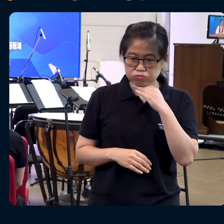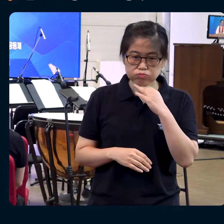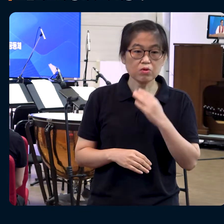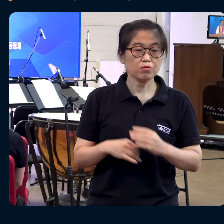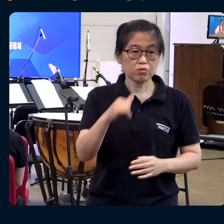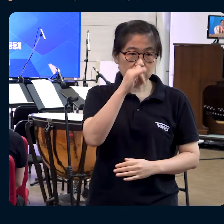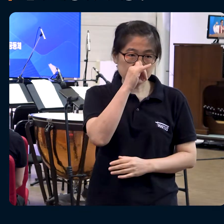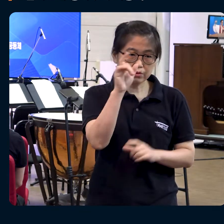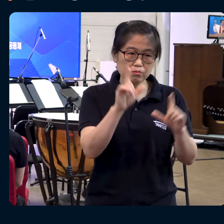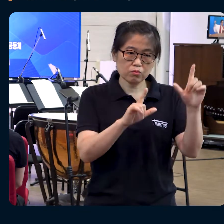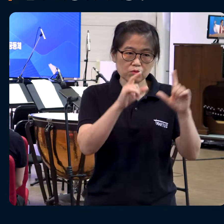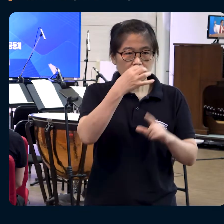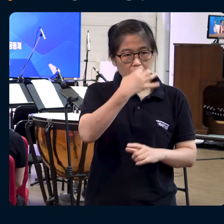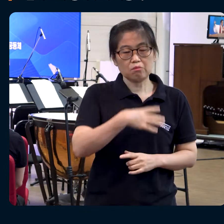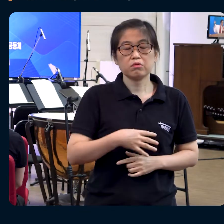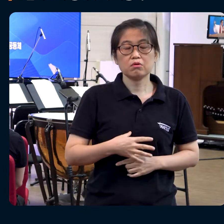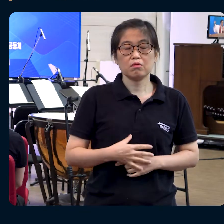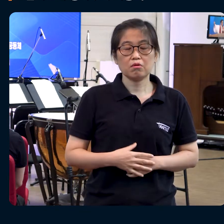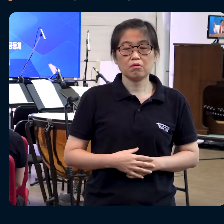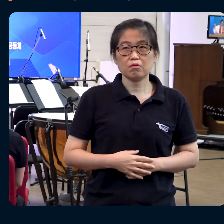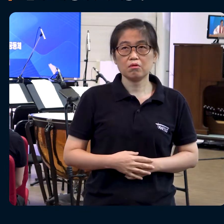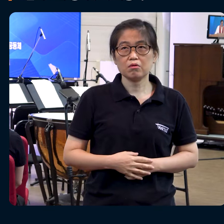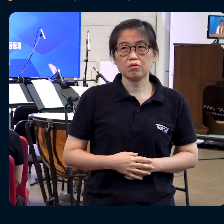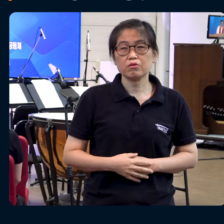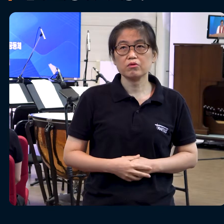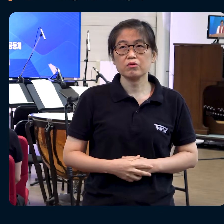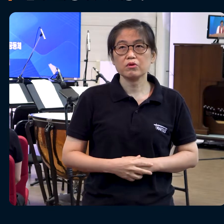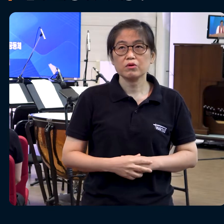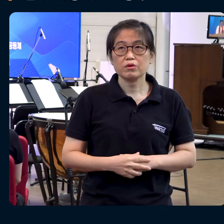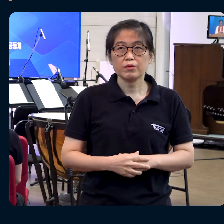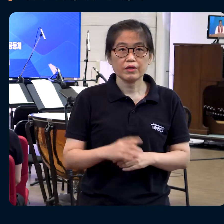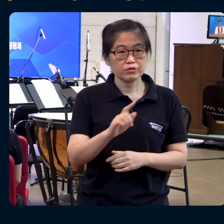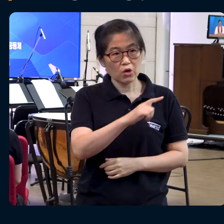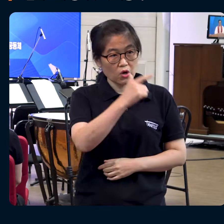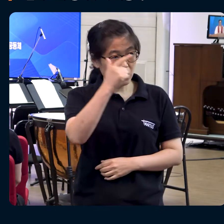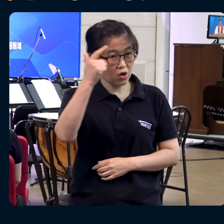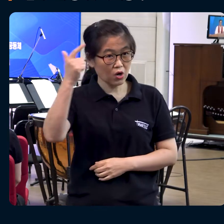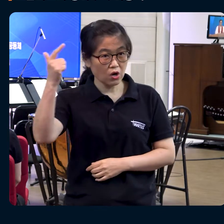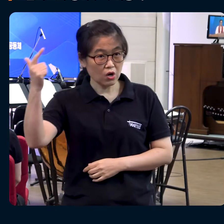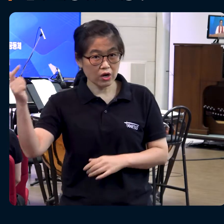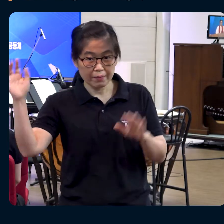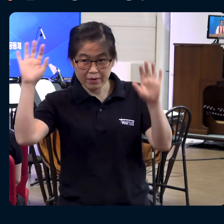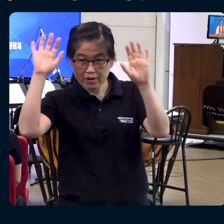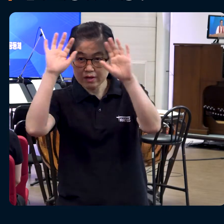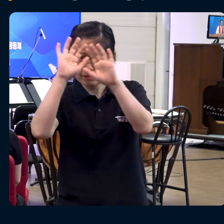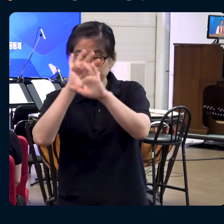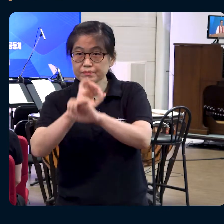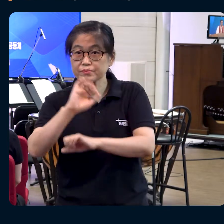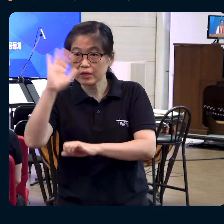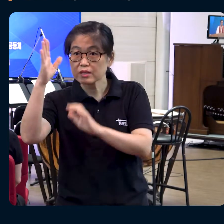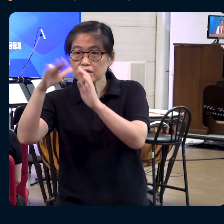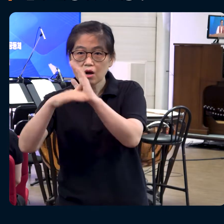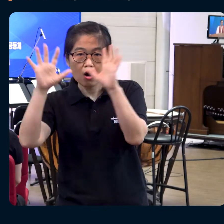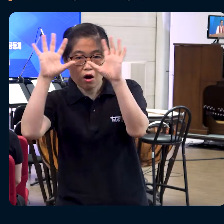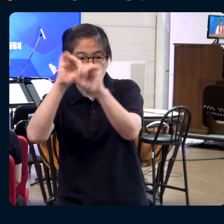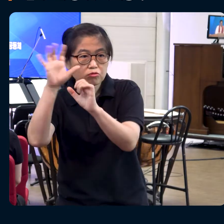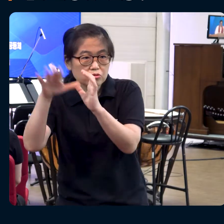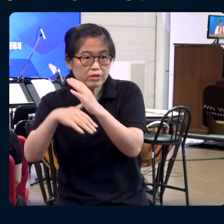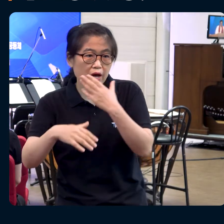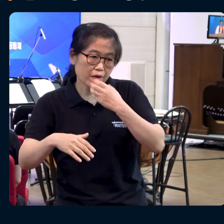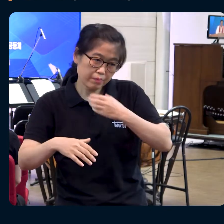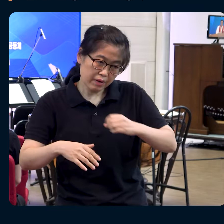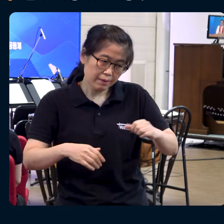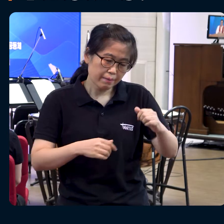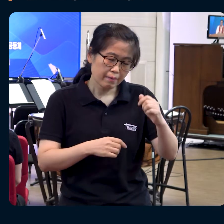않죠. 굉장히 시간이 오래 그렇게 했던 것 같아요. 그래서 그랬는지 저녁이 되면서, 밤이 되면서 어두워지니까